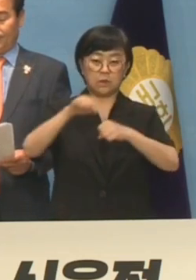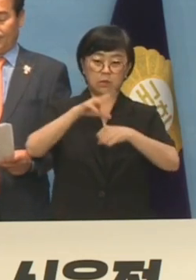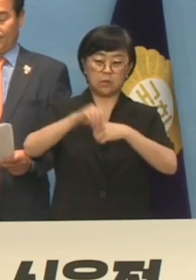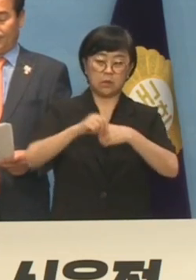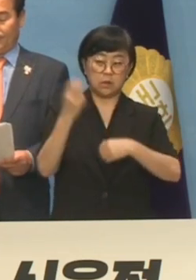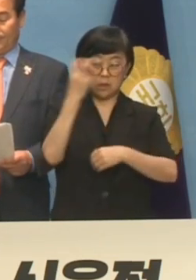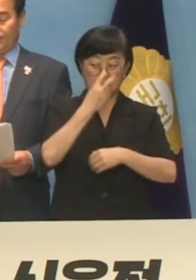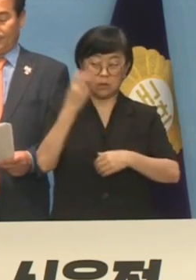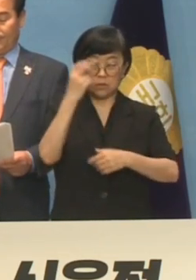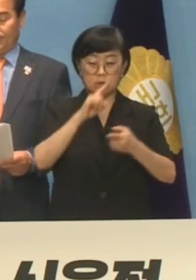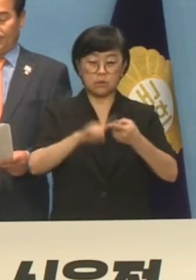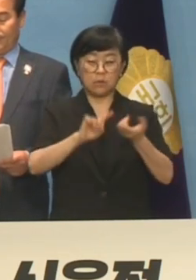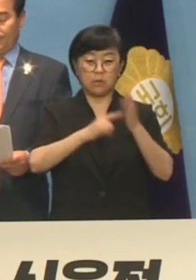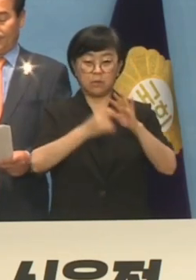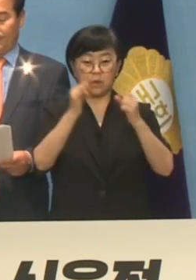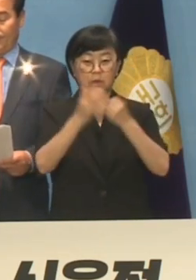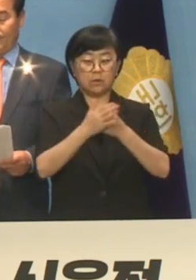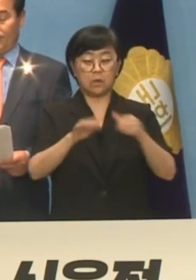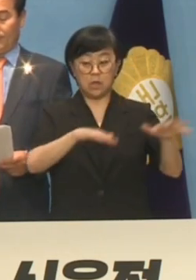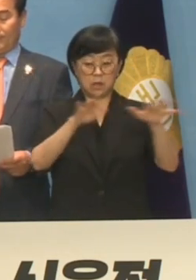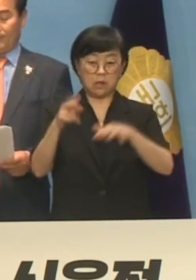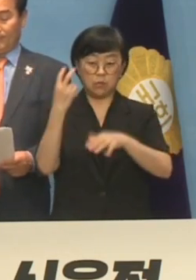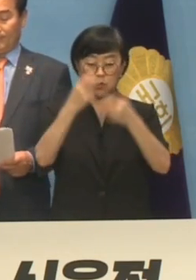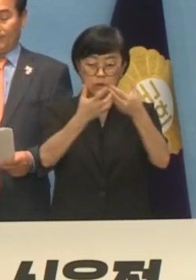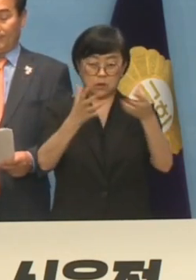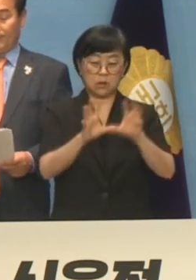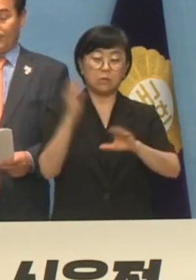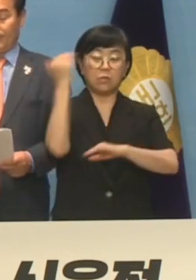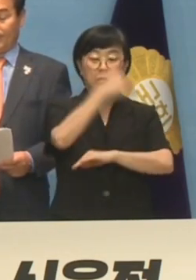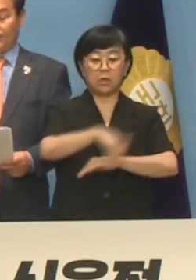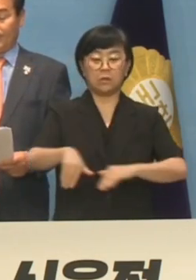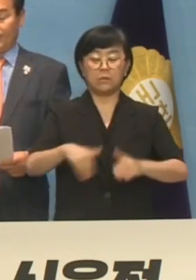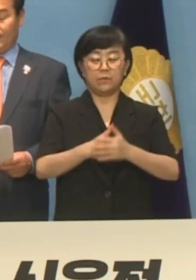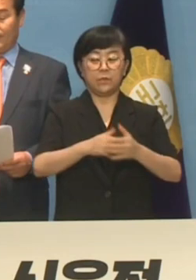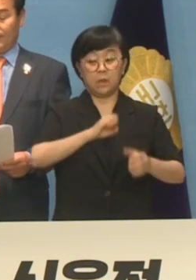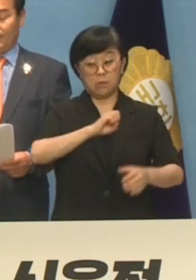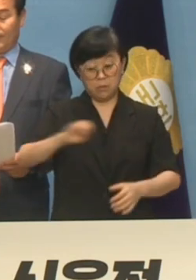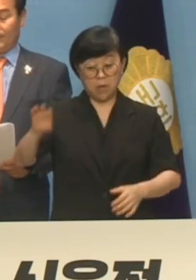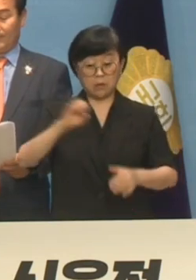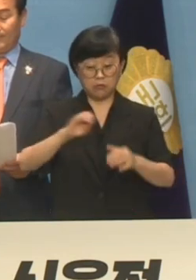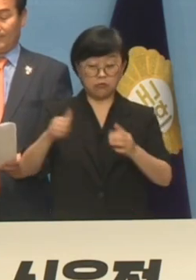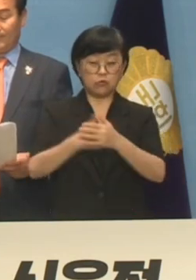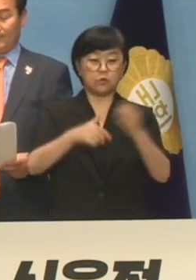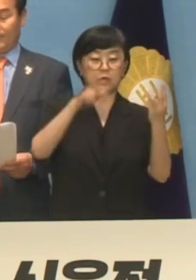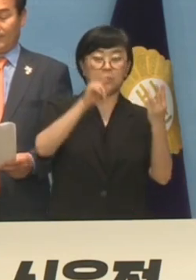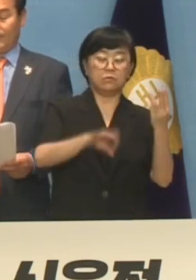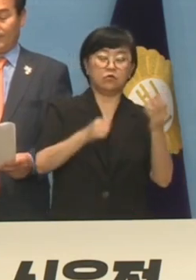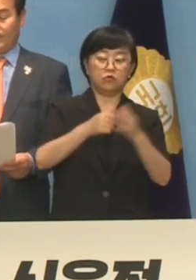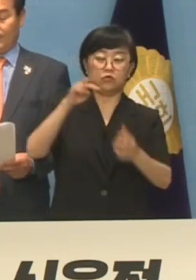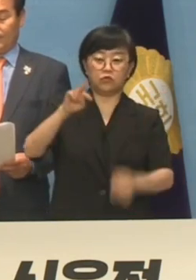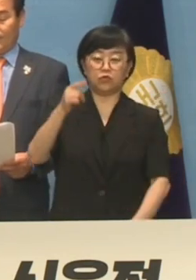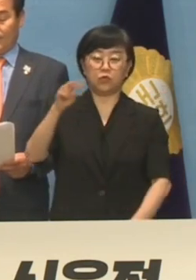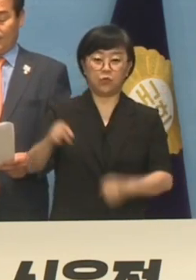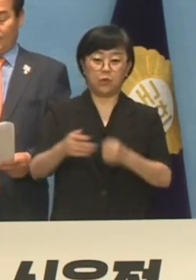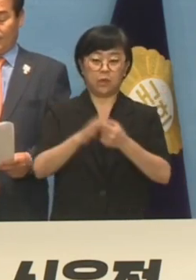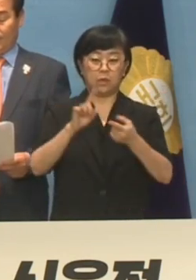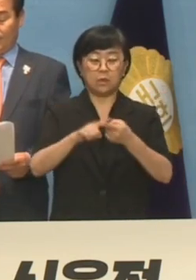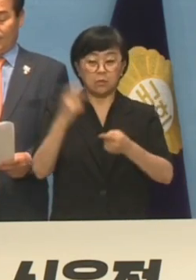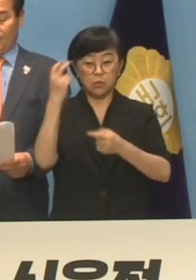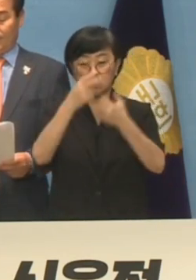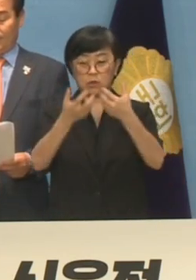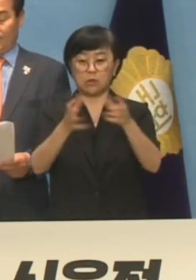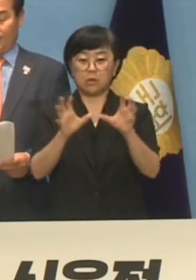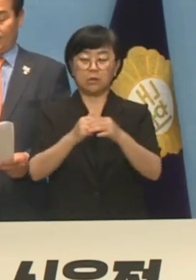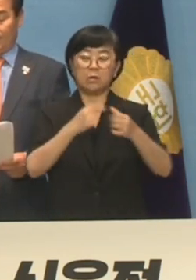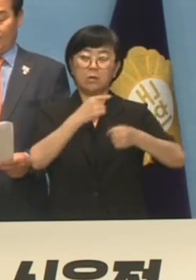규제청 감시정보과가 밝힌 해양 모니터링 계획에 따르면 방류 3중수소의 다른 핵종에 대한 해양